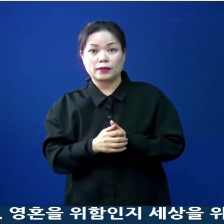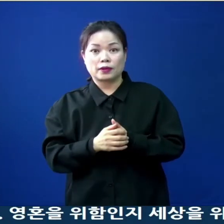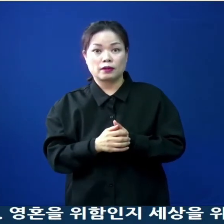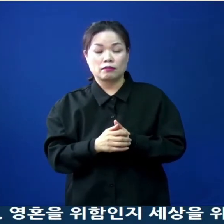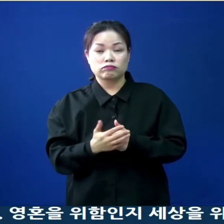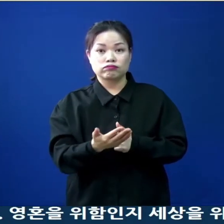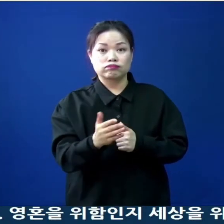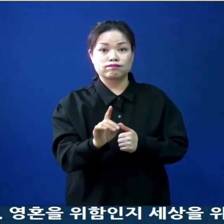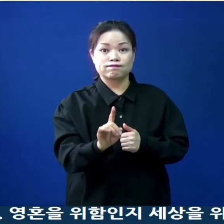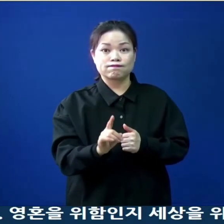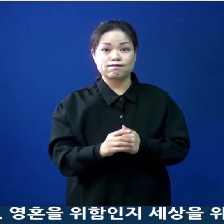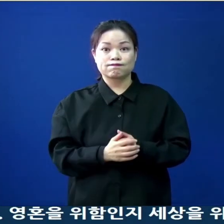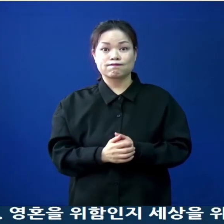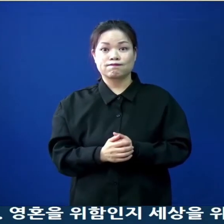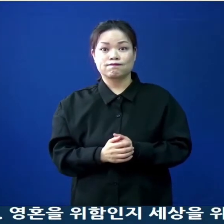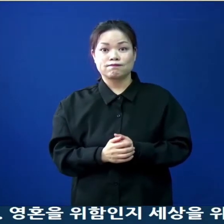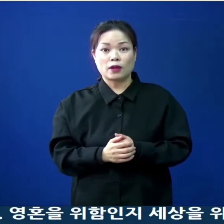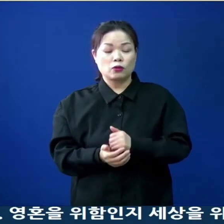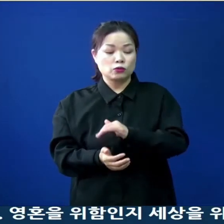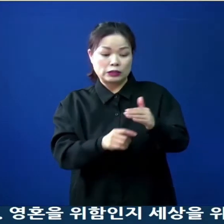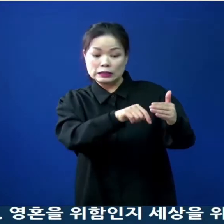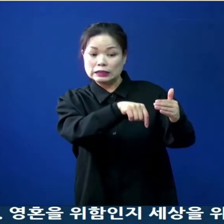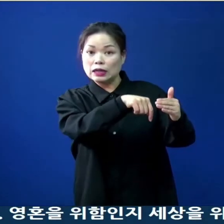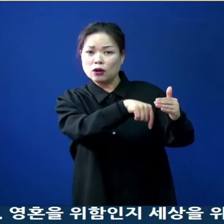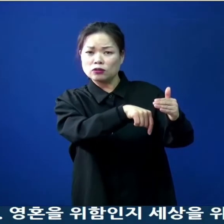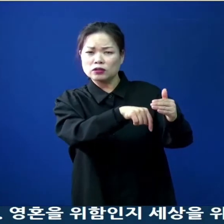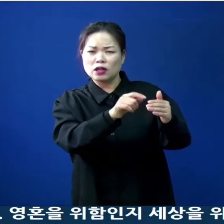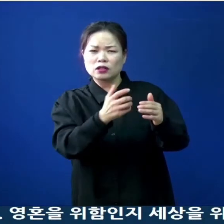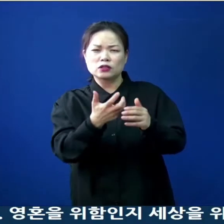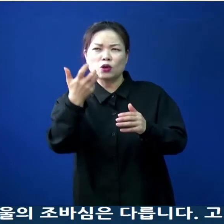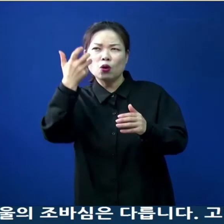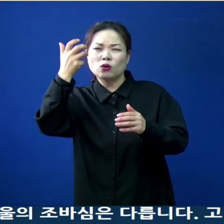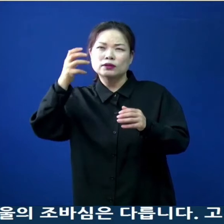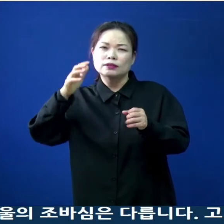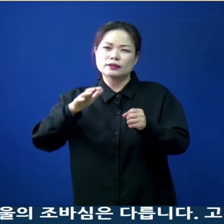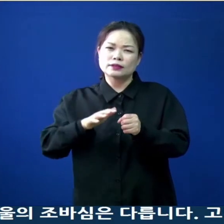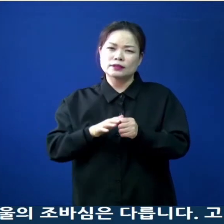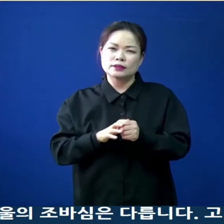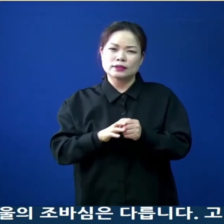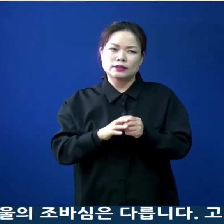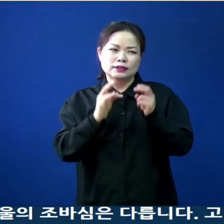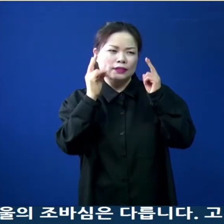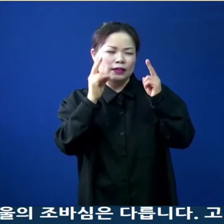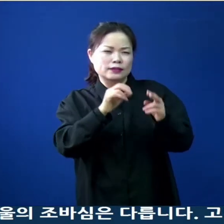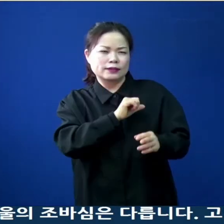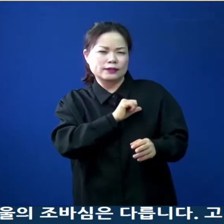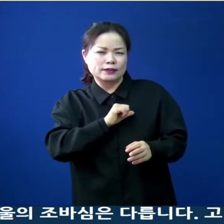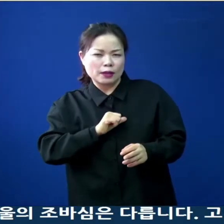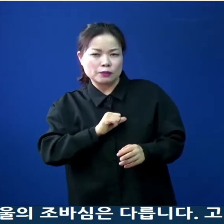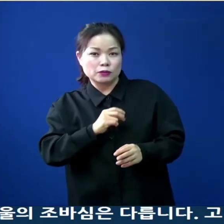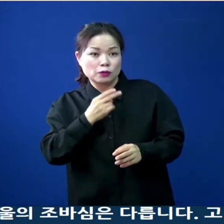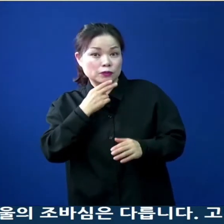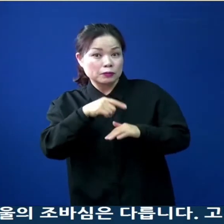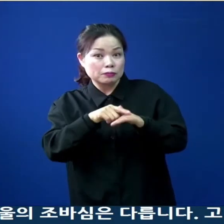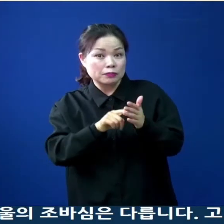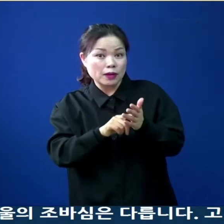여러분, 어떠십니까? 우리 가운데 이 영혼을 향한 참을 수 없는 마음이 우리 가운데